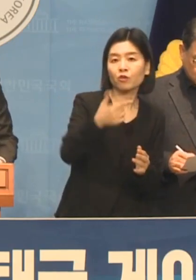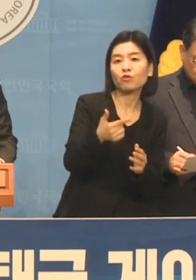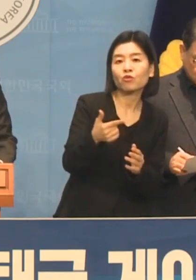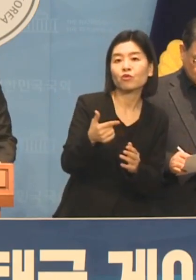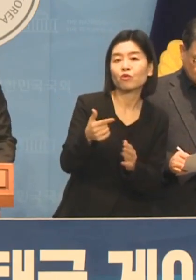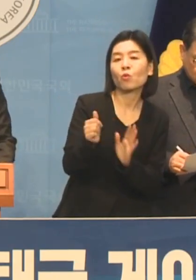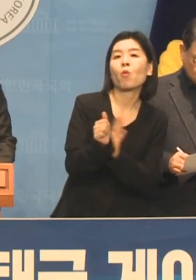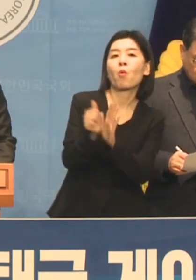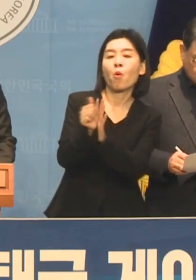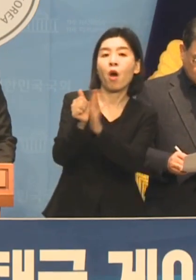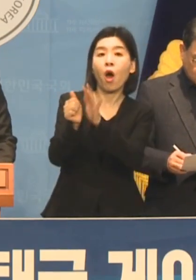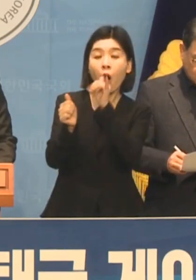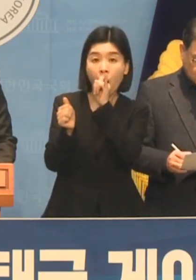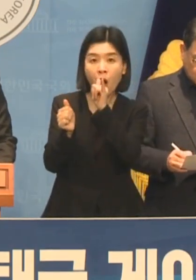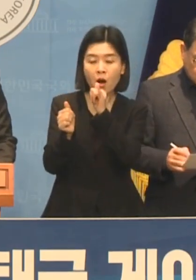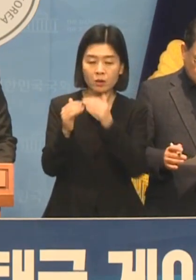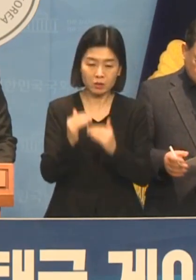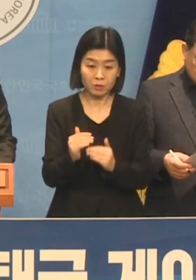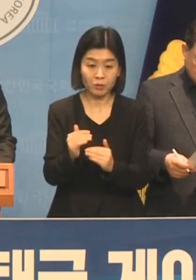그 과정에서